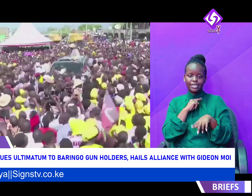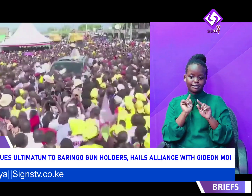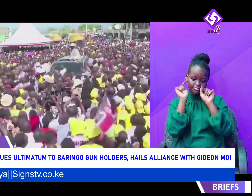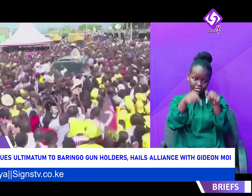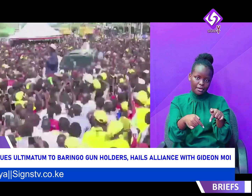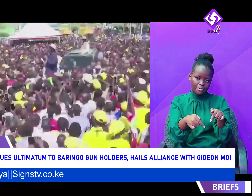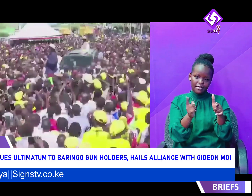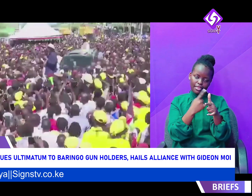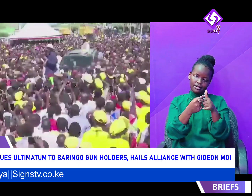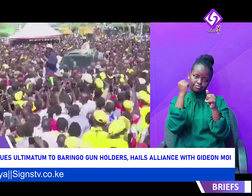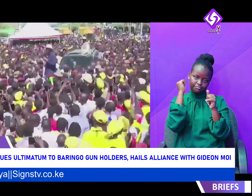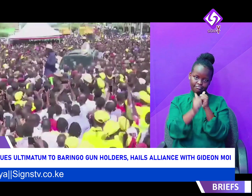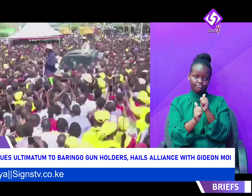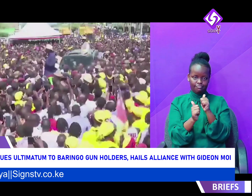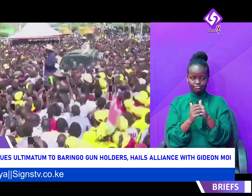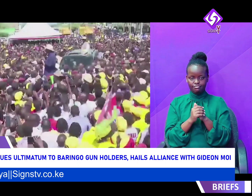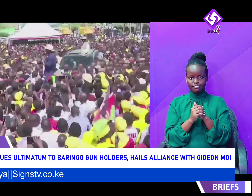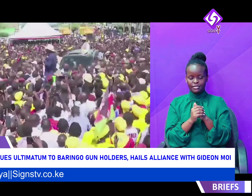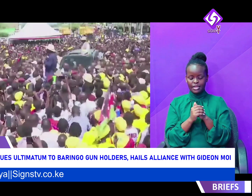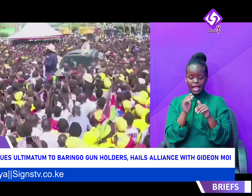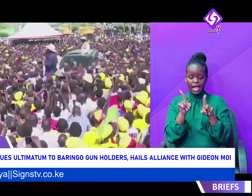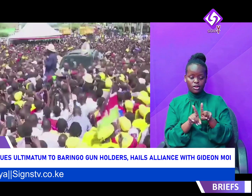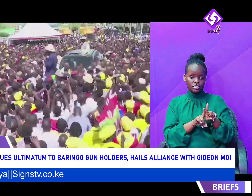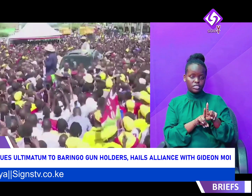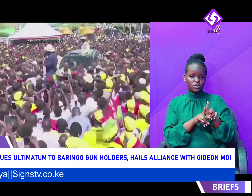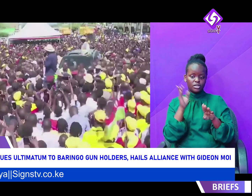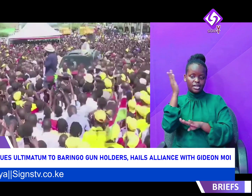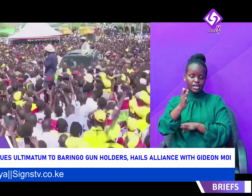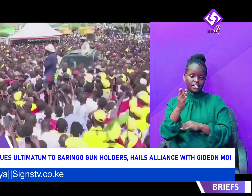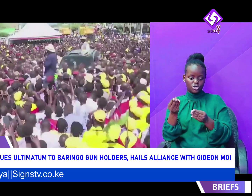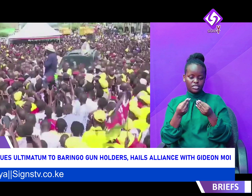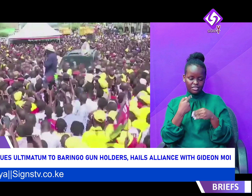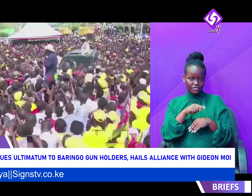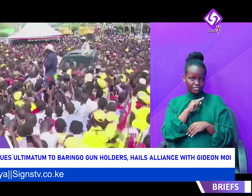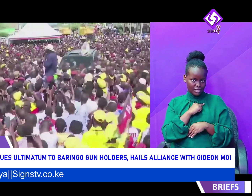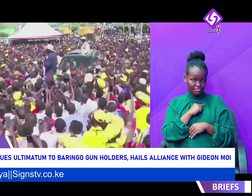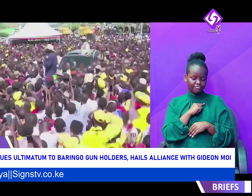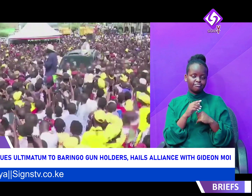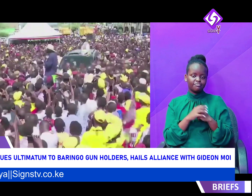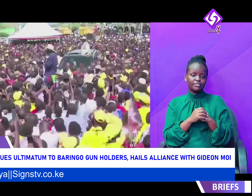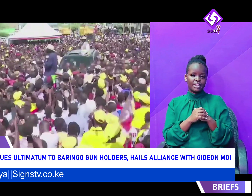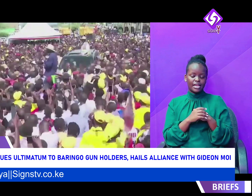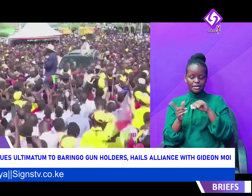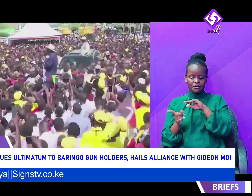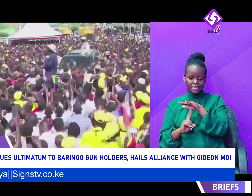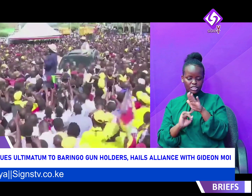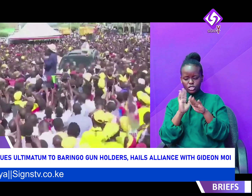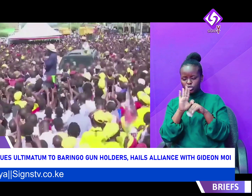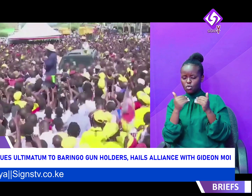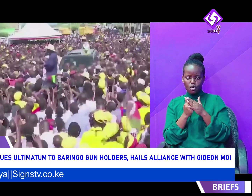itakupata. Kulingana na ile direction ulinipatia na ukapatia IG na wizara yote, Your Excellency, we will make